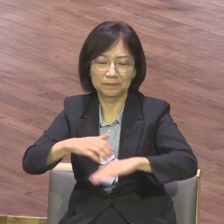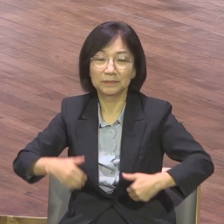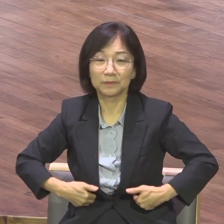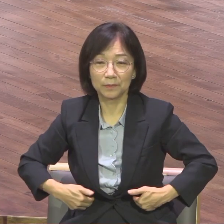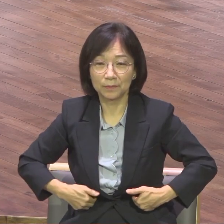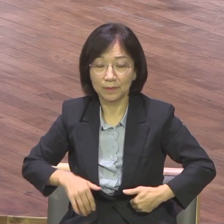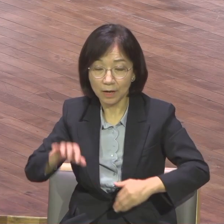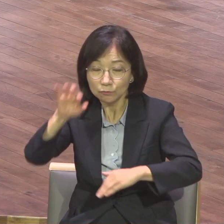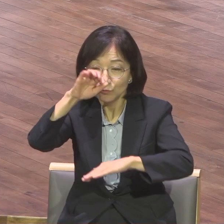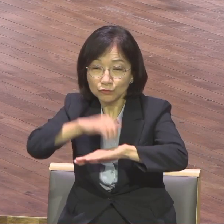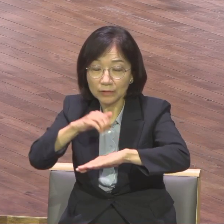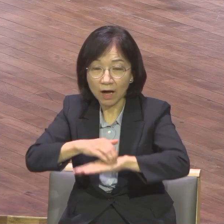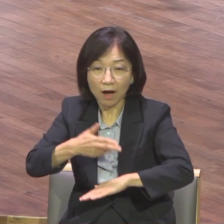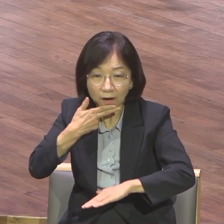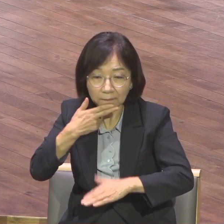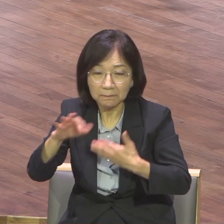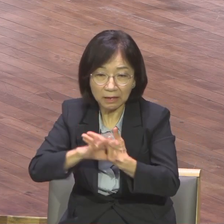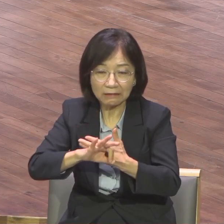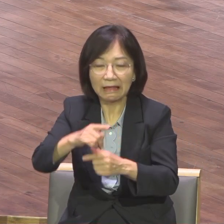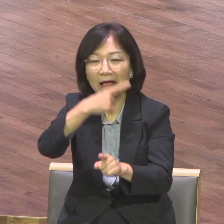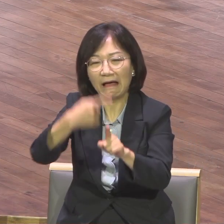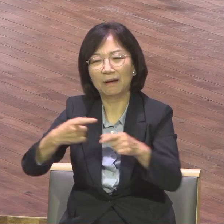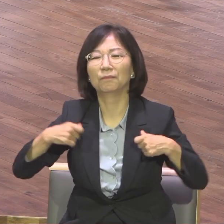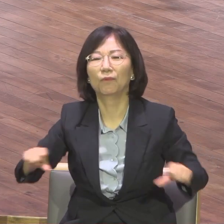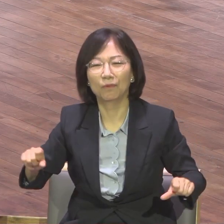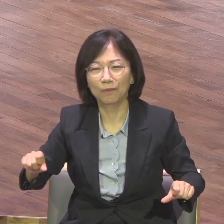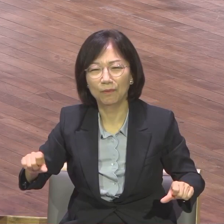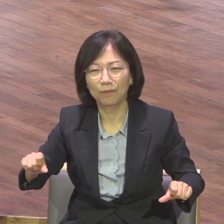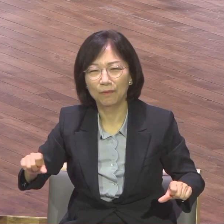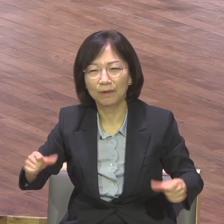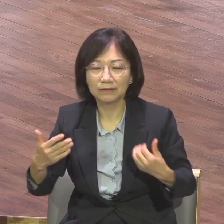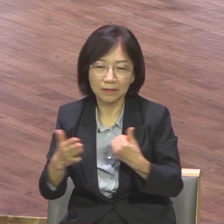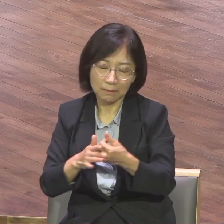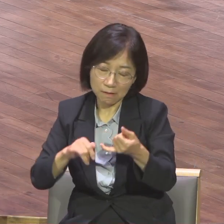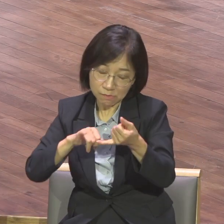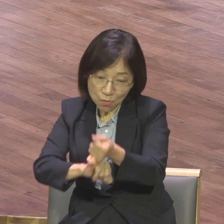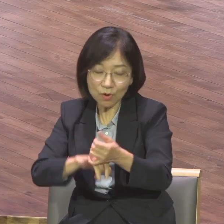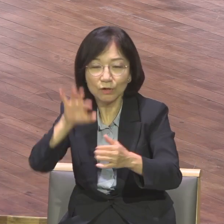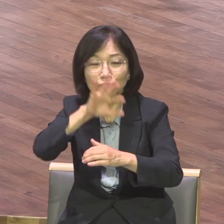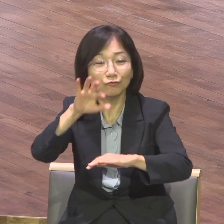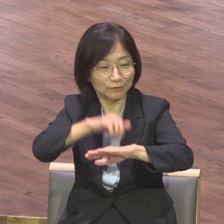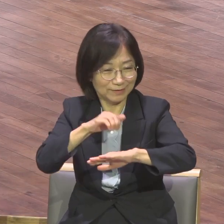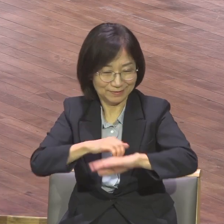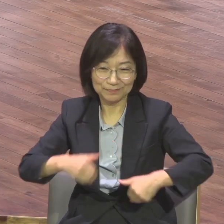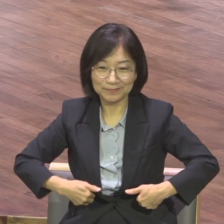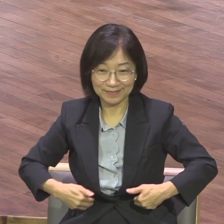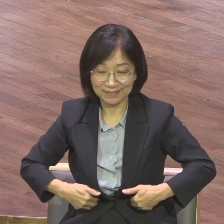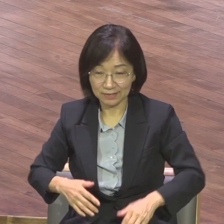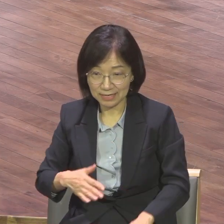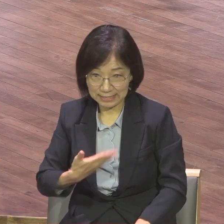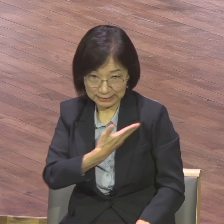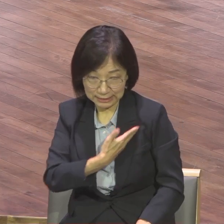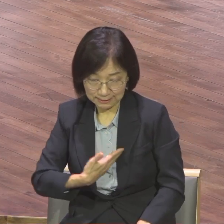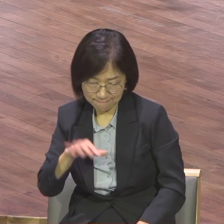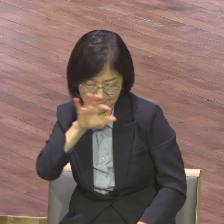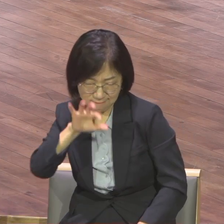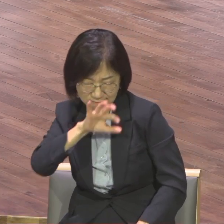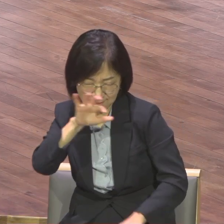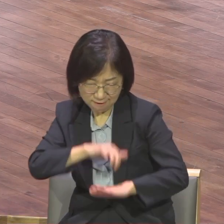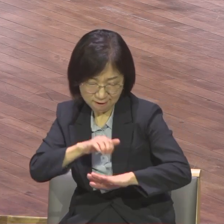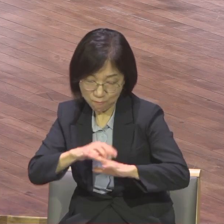없어요. 그래서 훈련 받으라는 얘기입니다. 지난주 설교를 통해서도 강조했지만 훈련된 제자가 바로